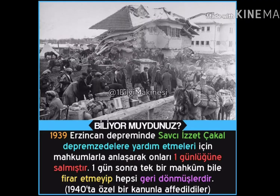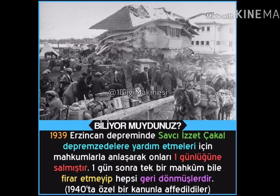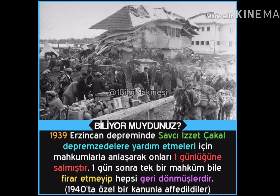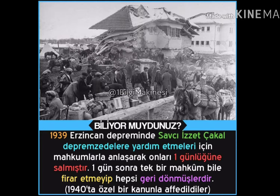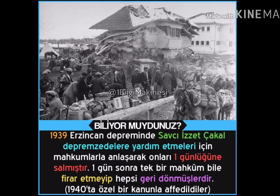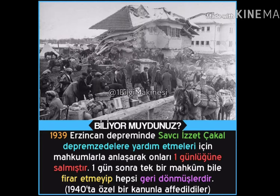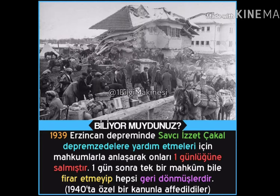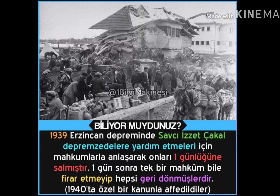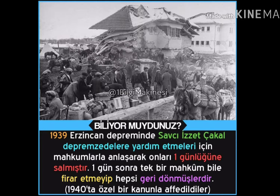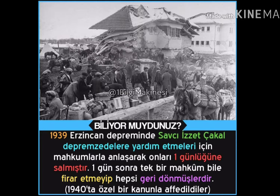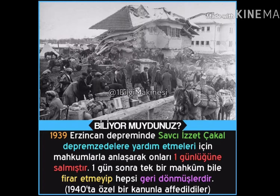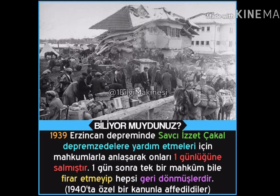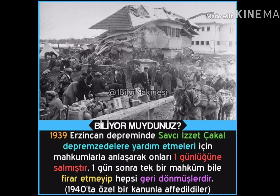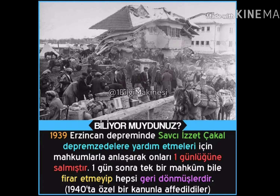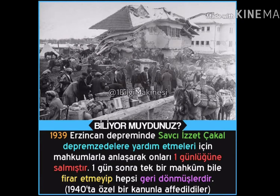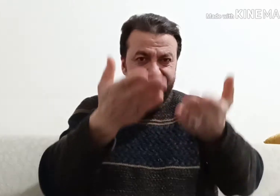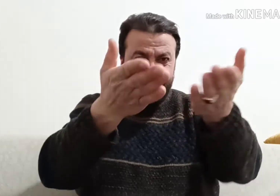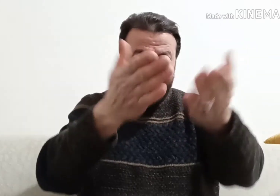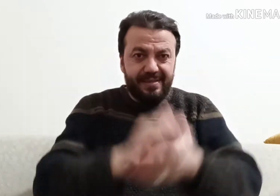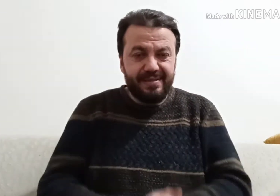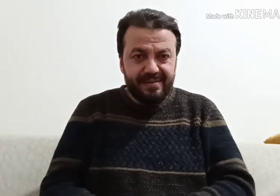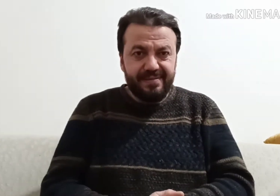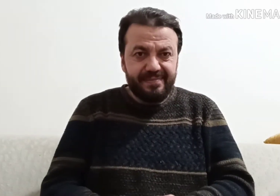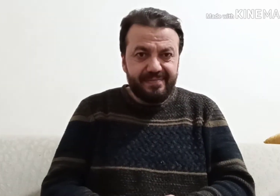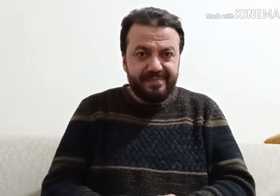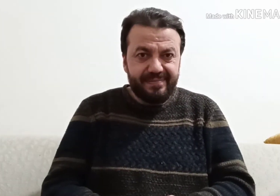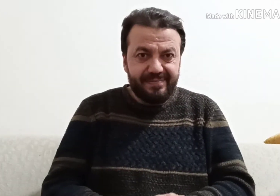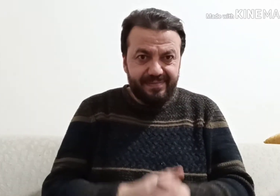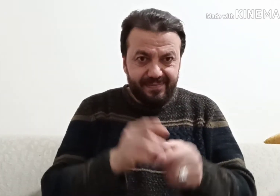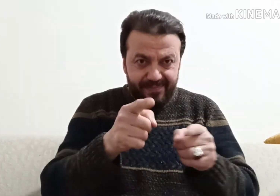Şimdi anlatacağımız hikaye böyle.